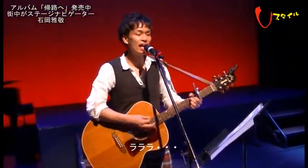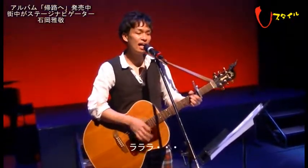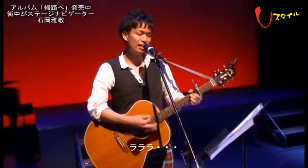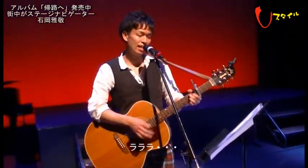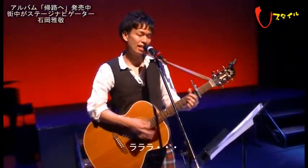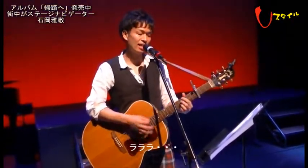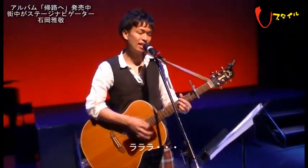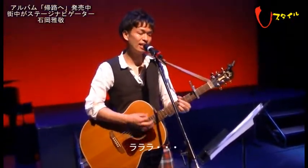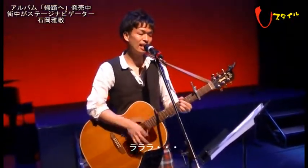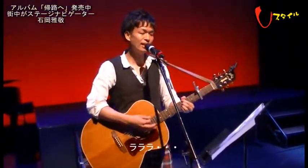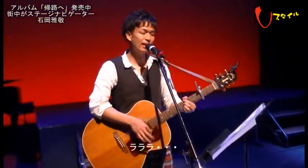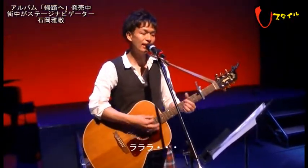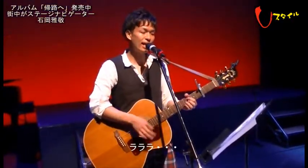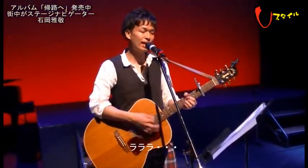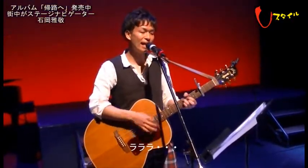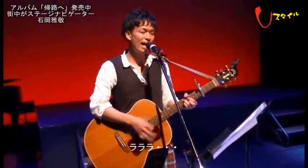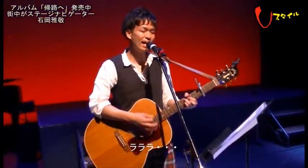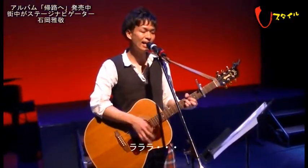ni